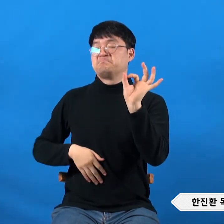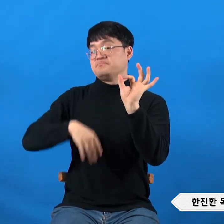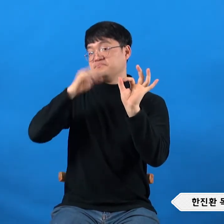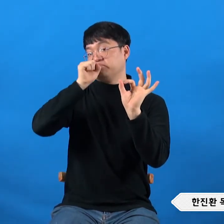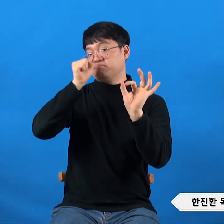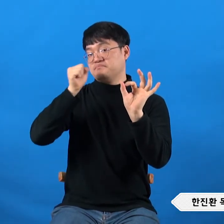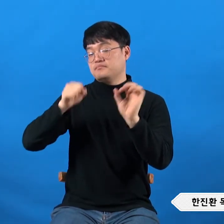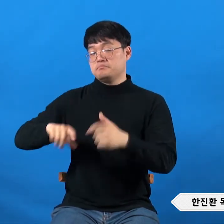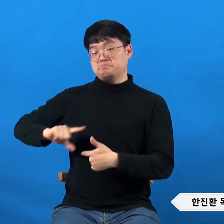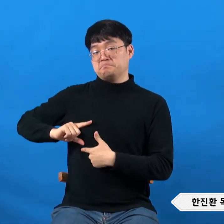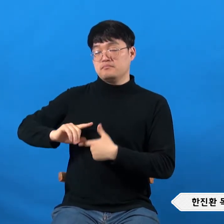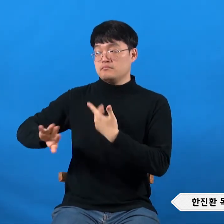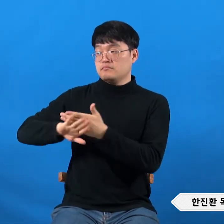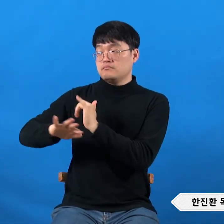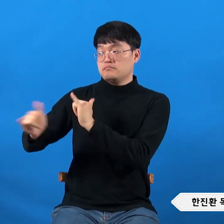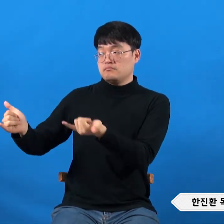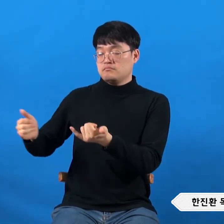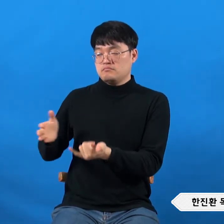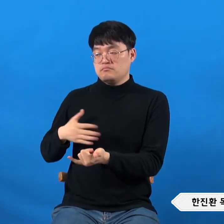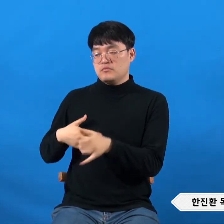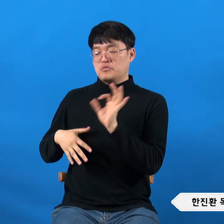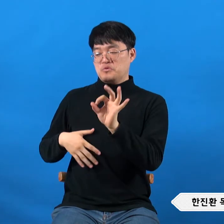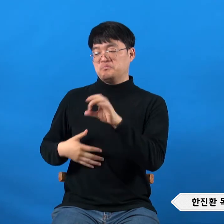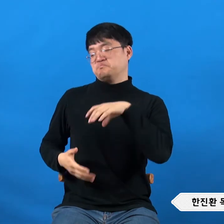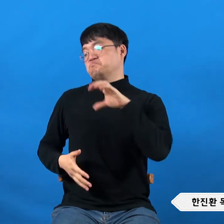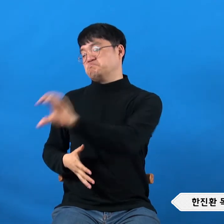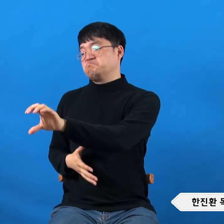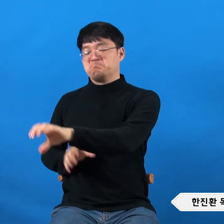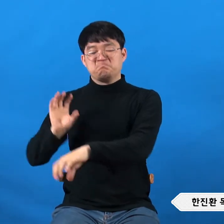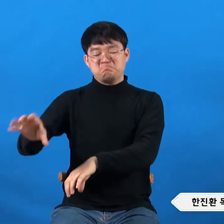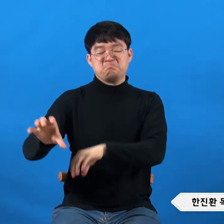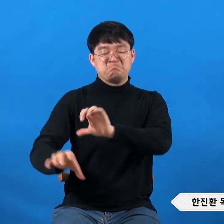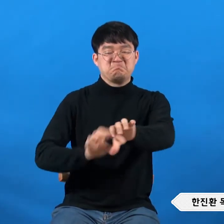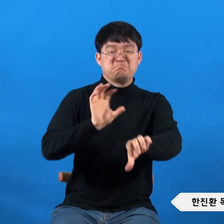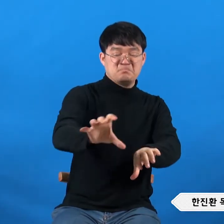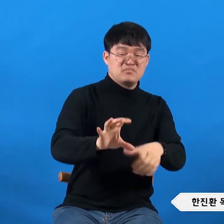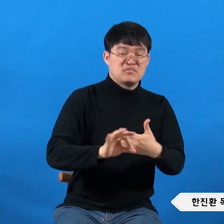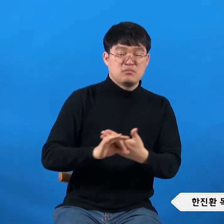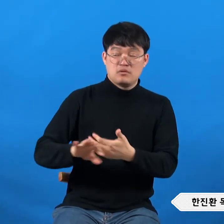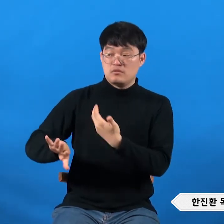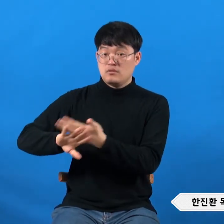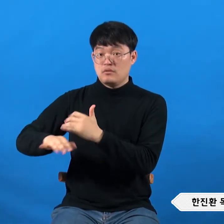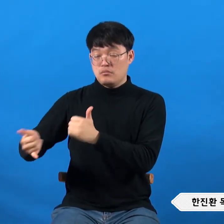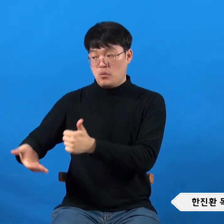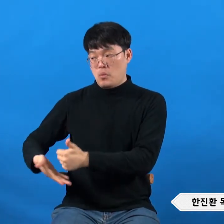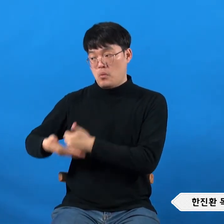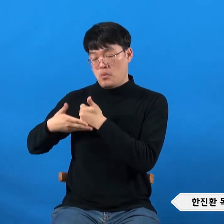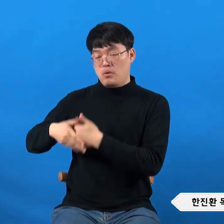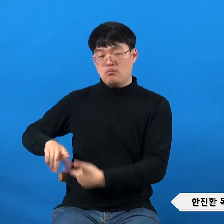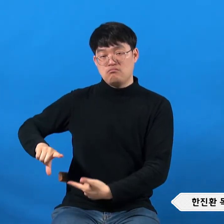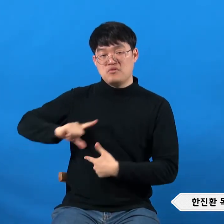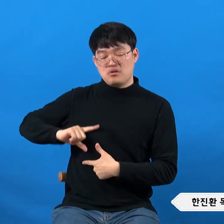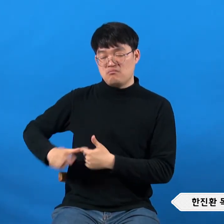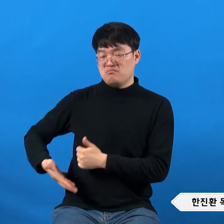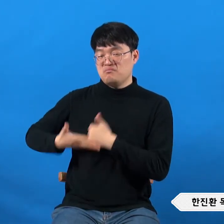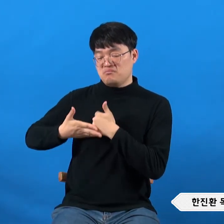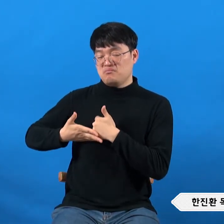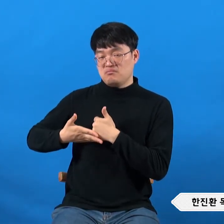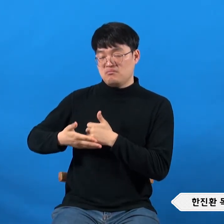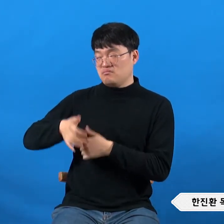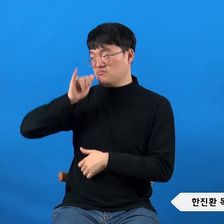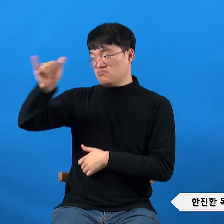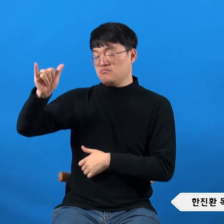좋아합니다. 다른 사람들을 위해서 좋은 일에 돈을 많이 쓰면 사람들이 얼마나 존경하겠습니까? 참 훌륭한